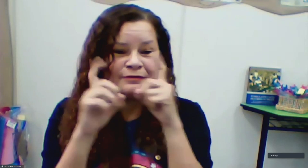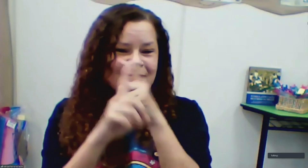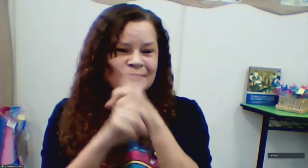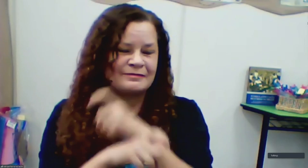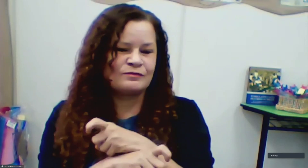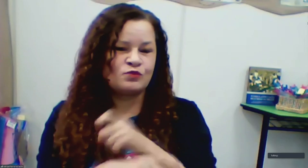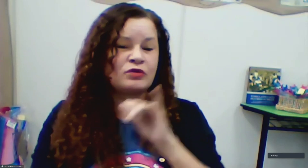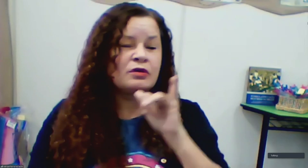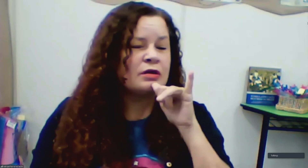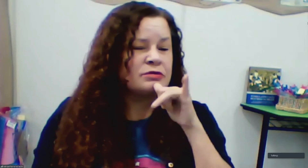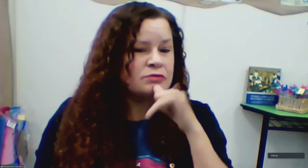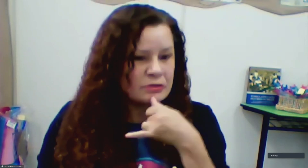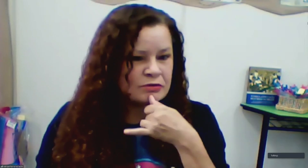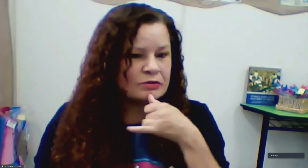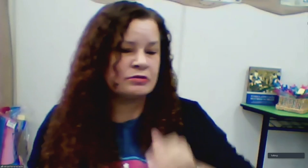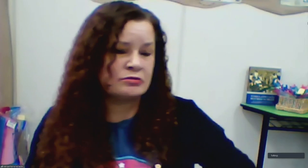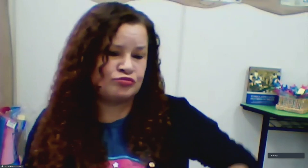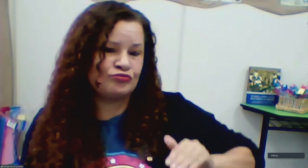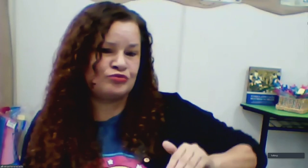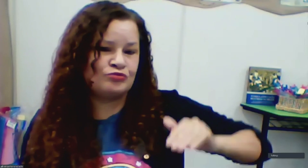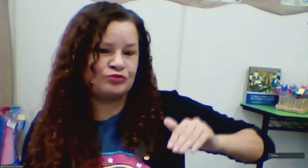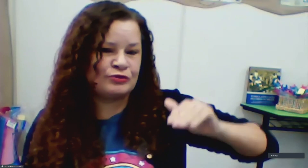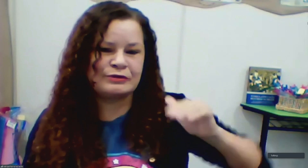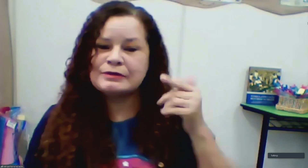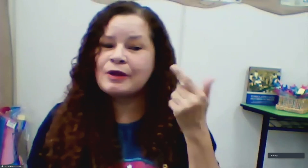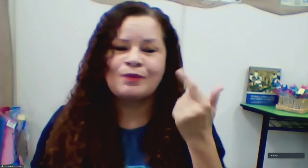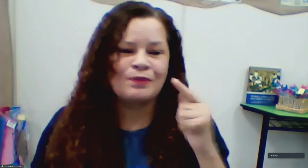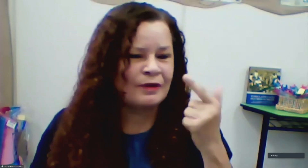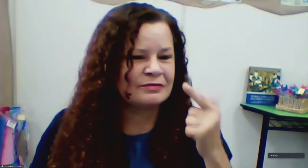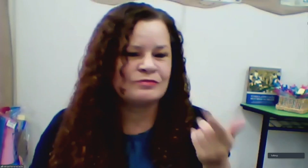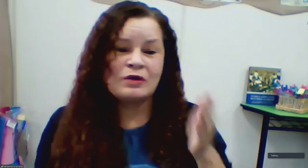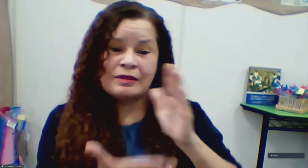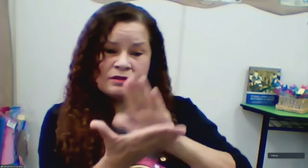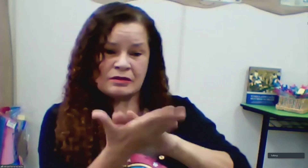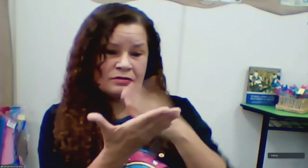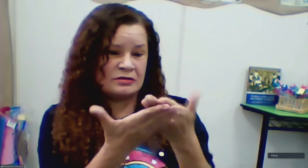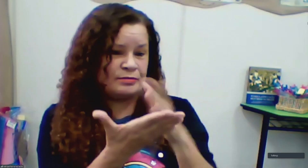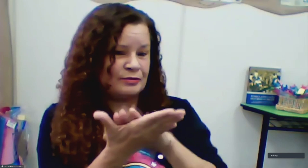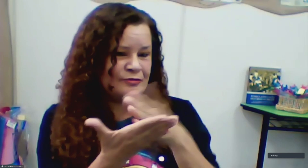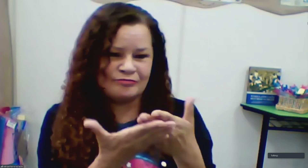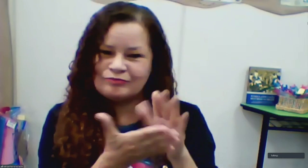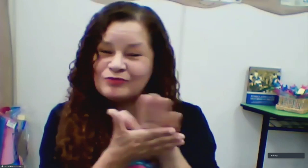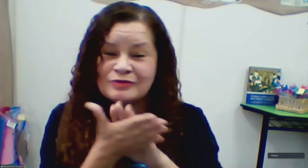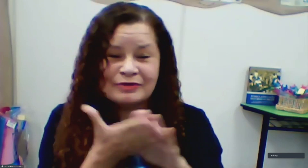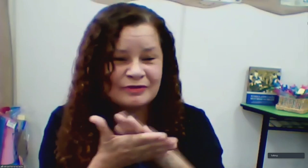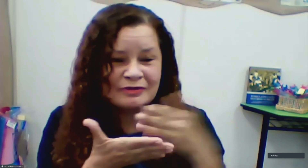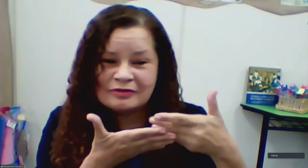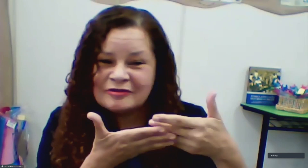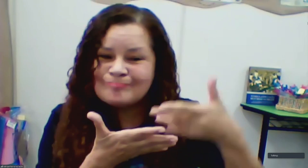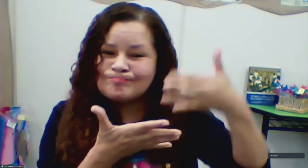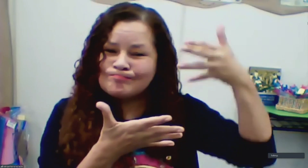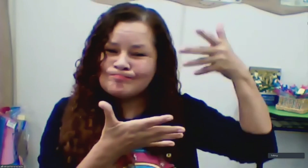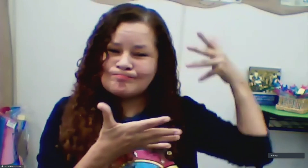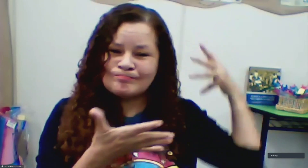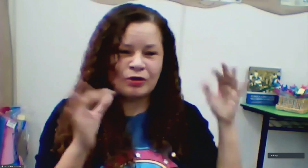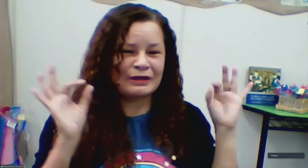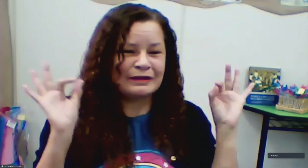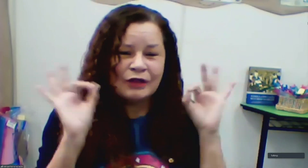longo do caminho. Então, quando eu fui para a escola, não tinha intérprete, não havia intérprete nenhum. Era uma dificuldade muito